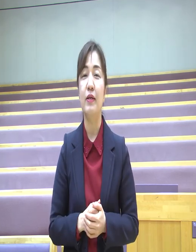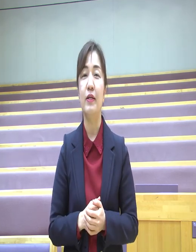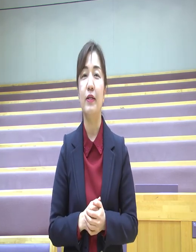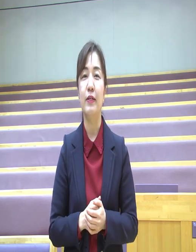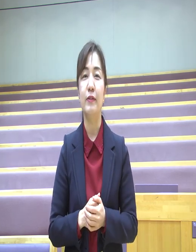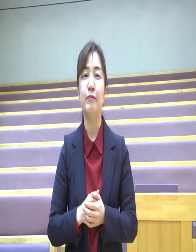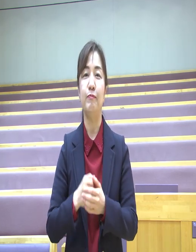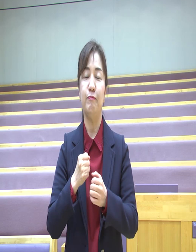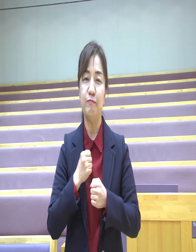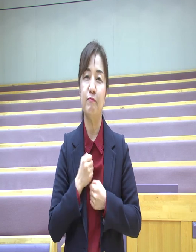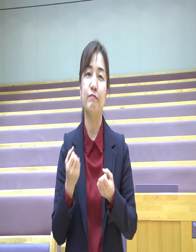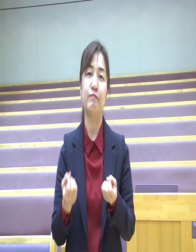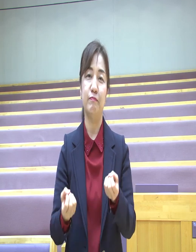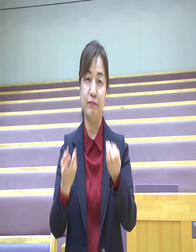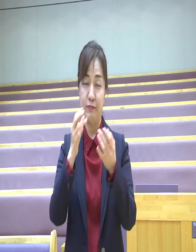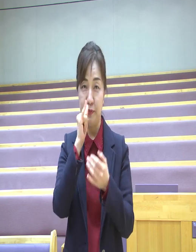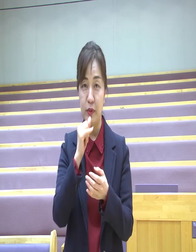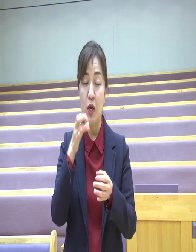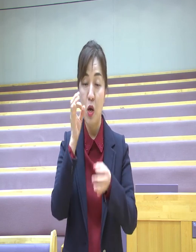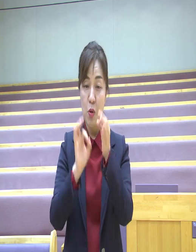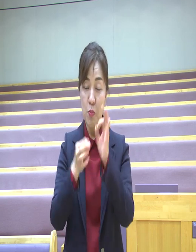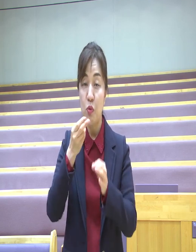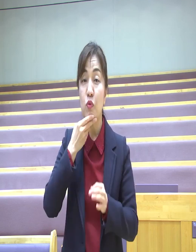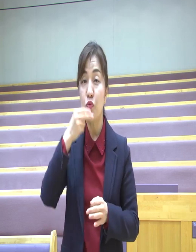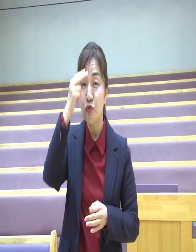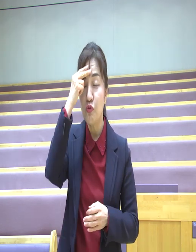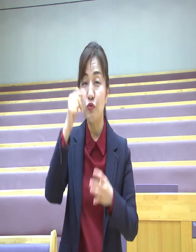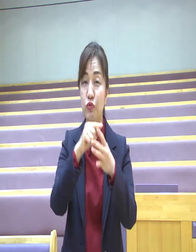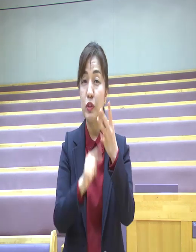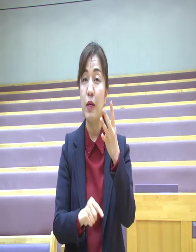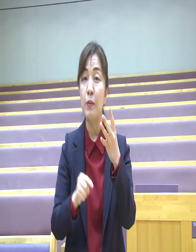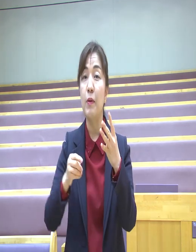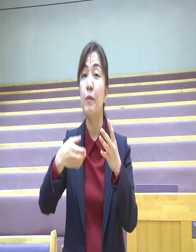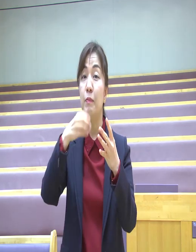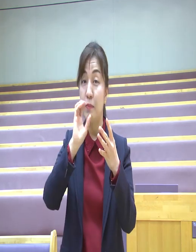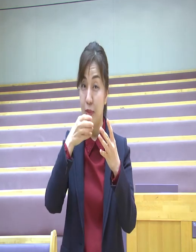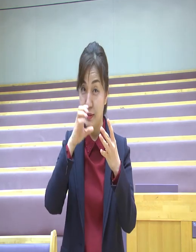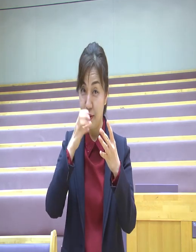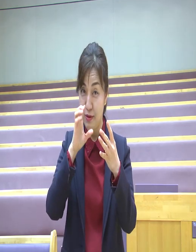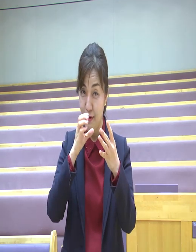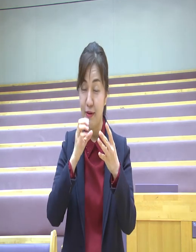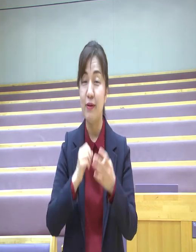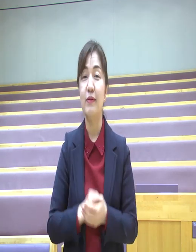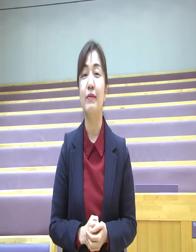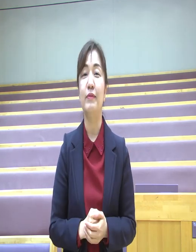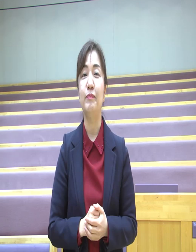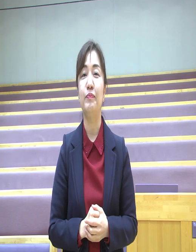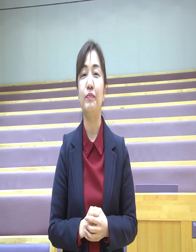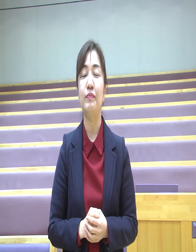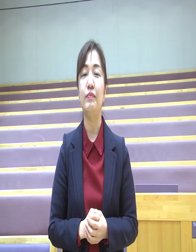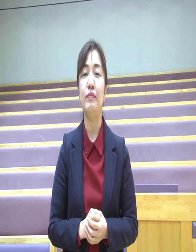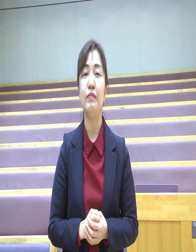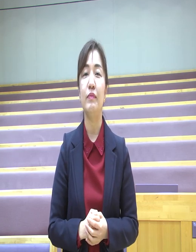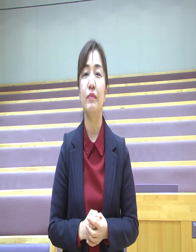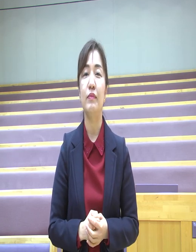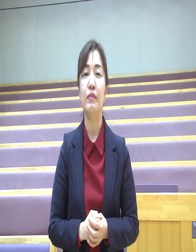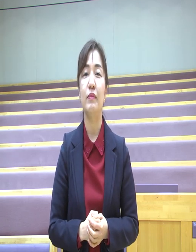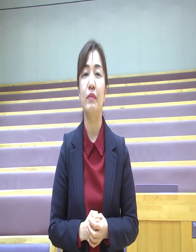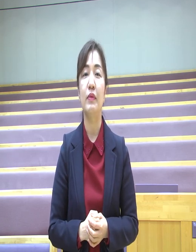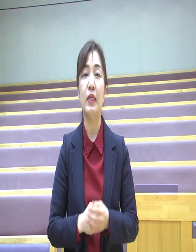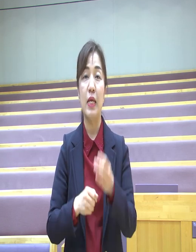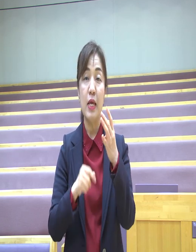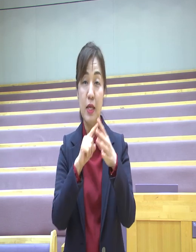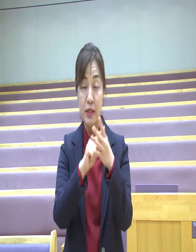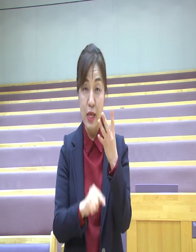의식의 절차가 있었습니다. 특히 포도주를 4번 마시는 그와 같은 의식을 중심으로 진행이